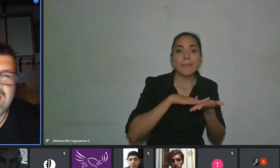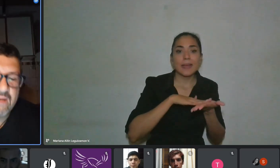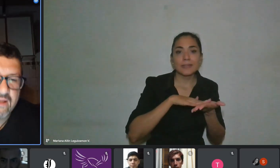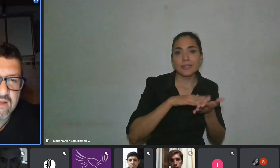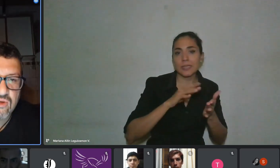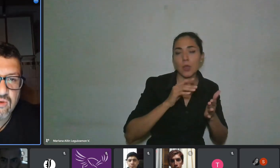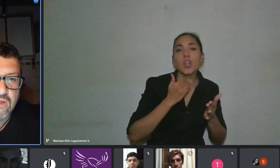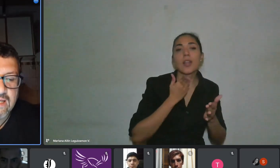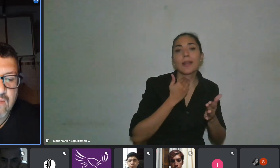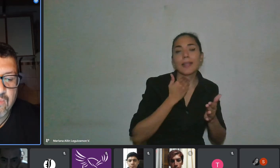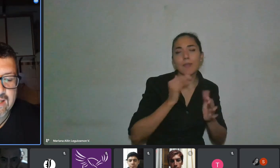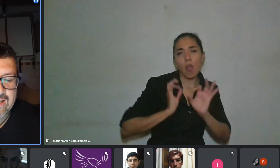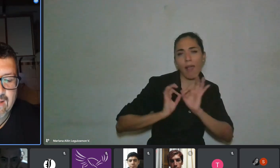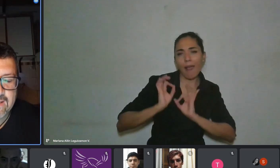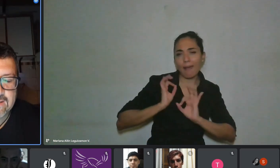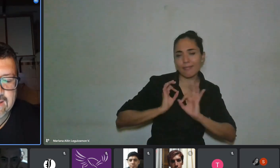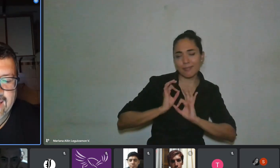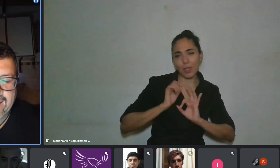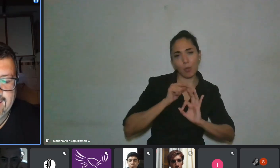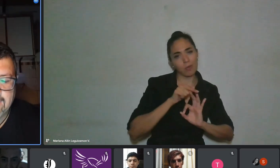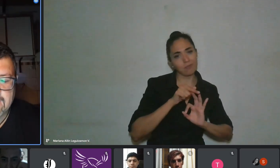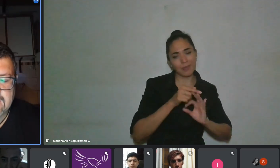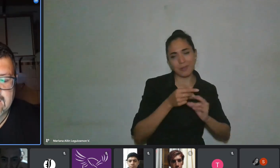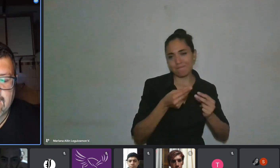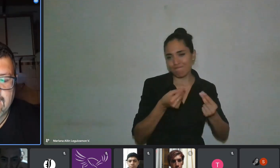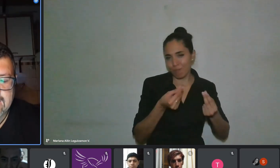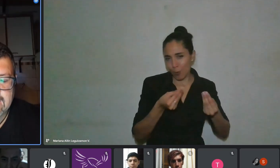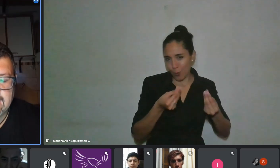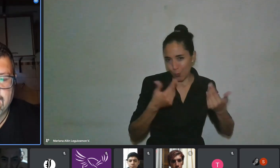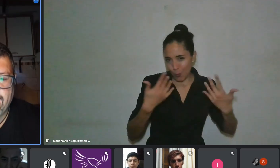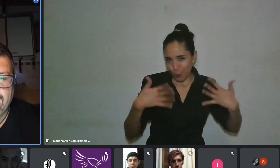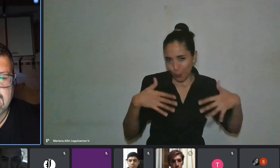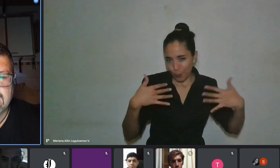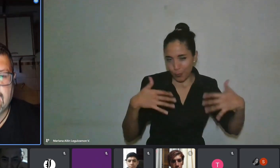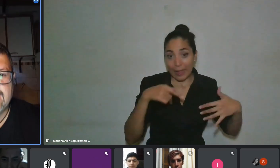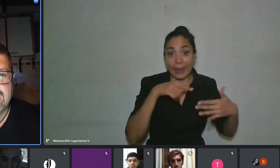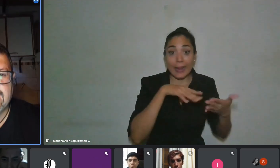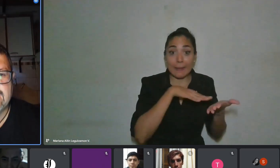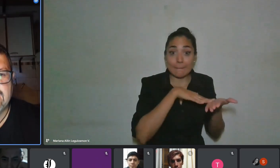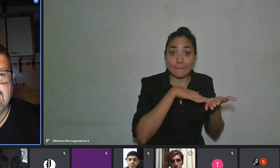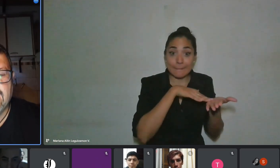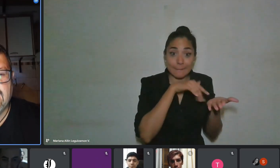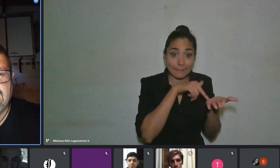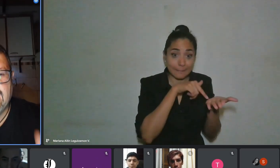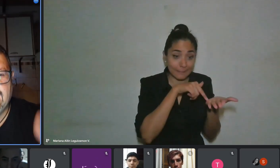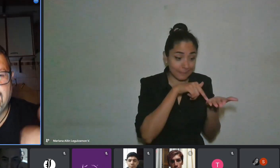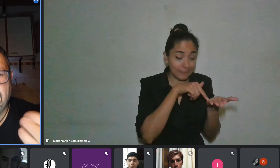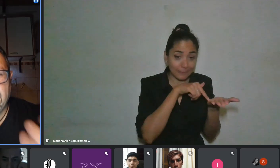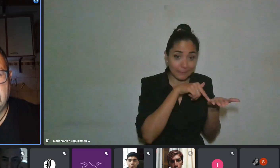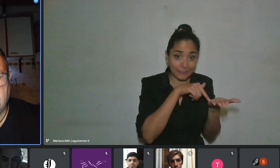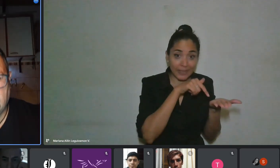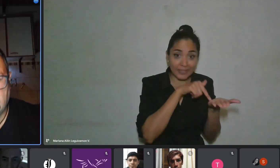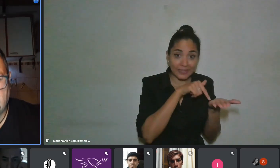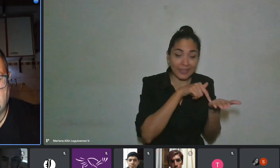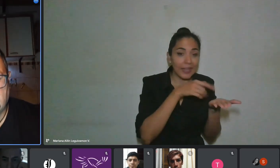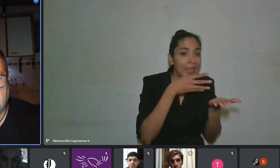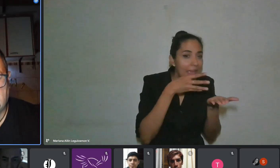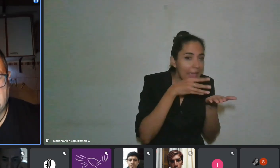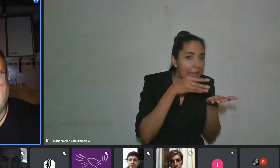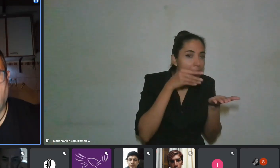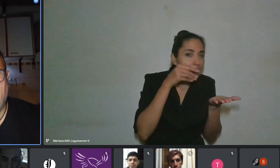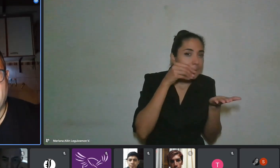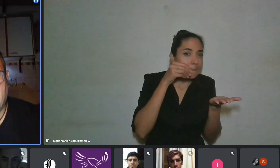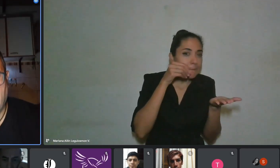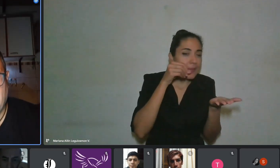tiene desperdicio, porque realmente ahí se establece casi el espíritu